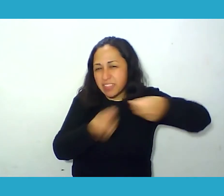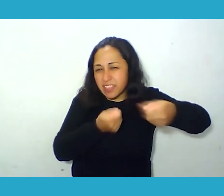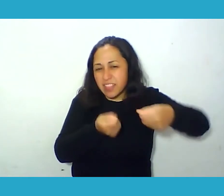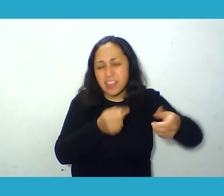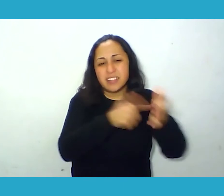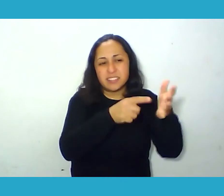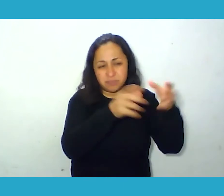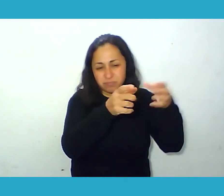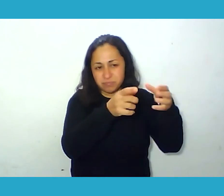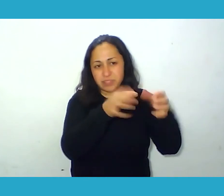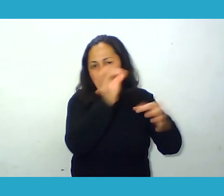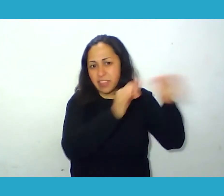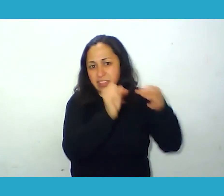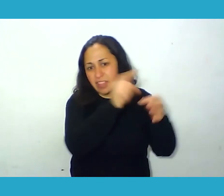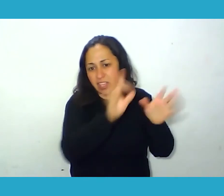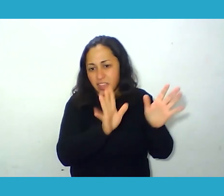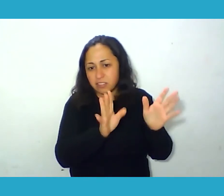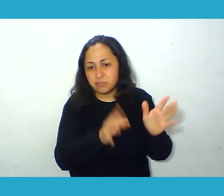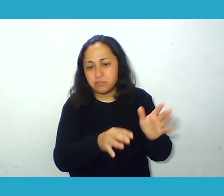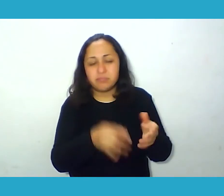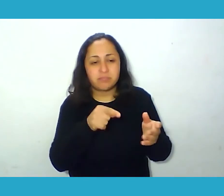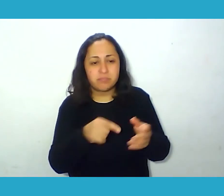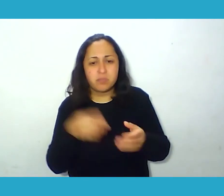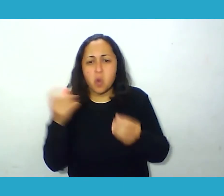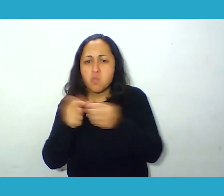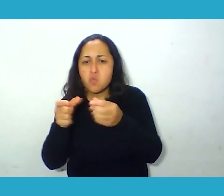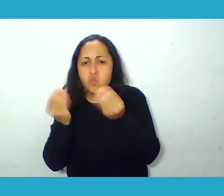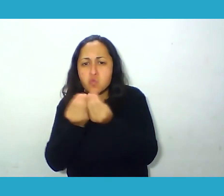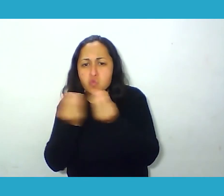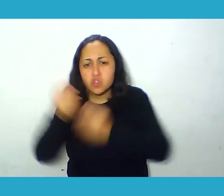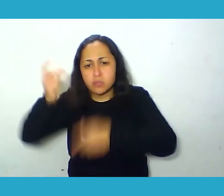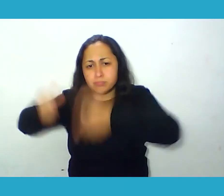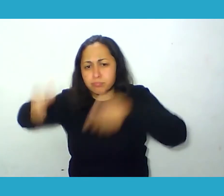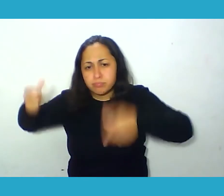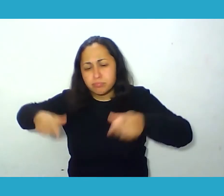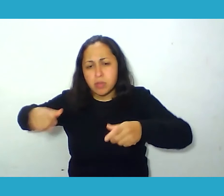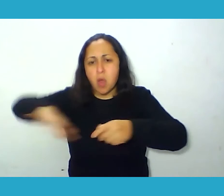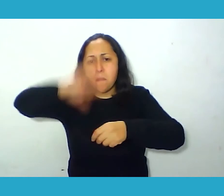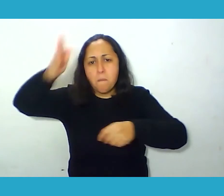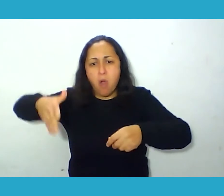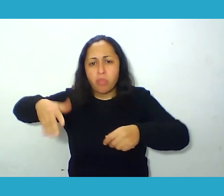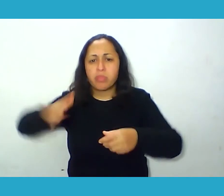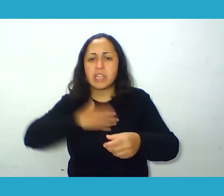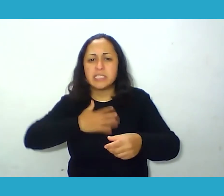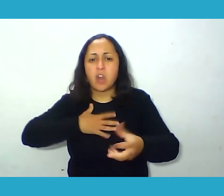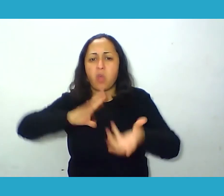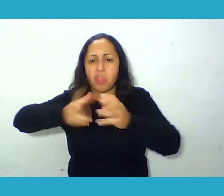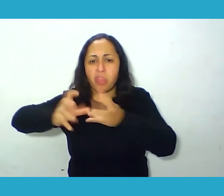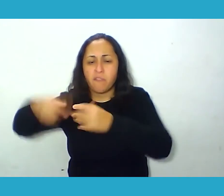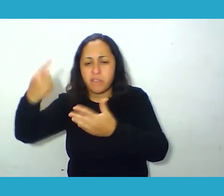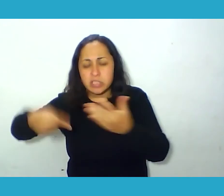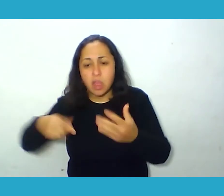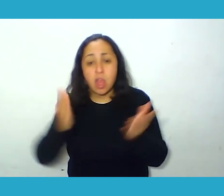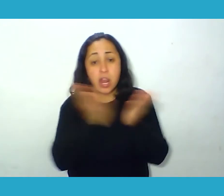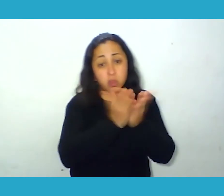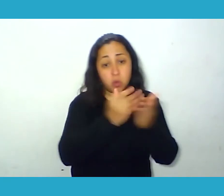se presumen irregulares. Se trata de muchos ciudadanos y monte afectado, lo que no son tenidos en cuenta, así como los daños a la salud. Por lo que el